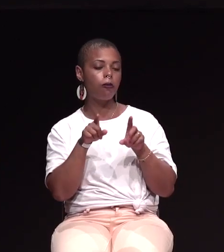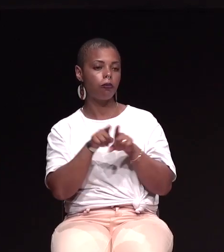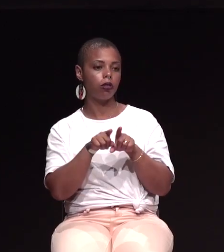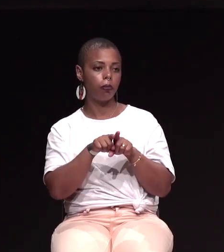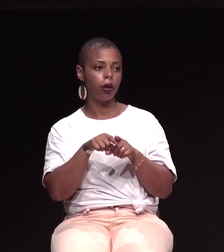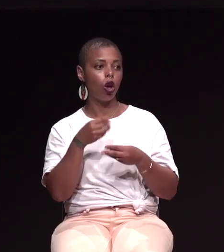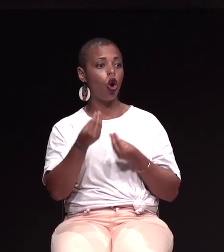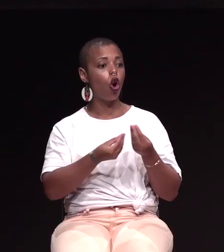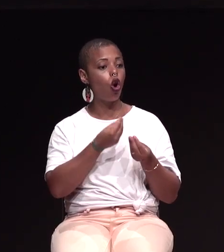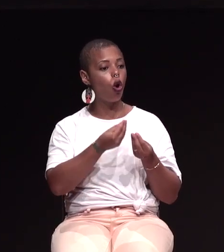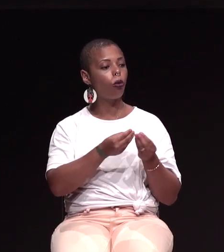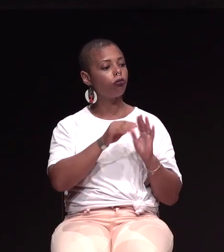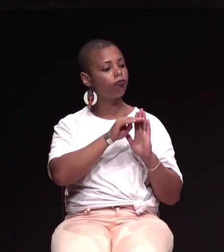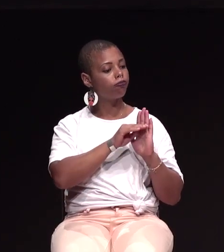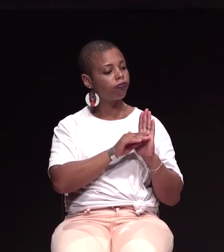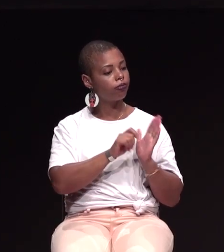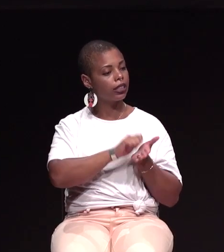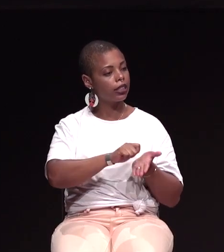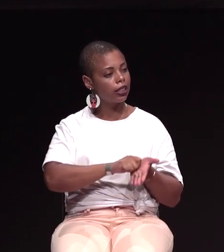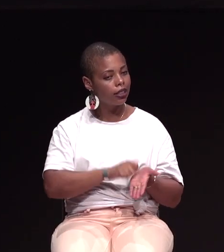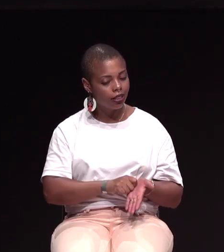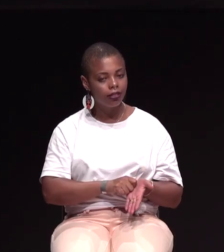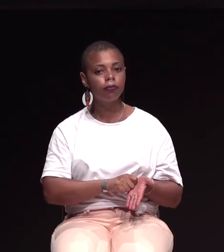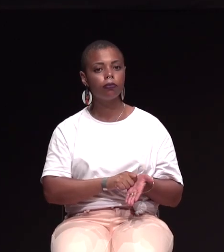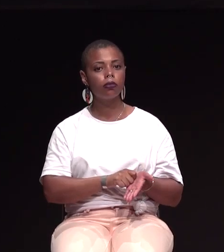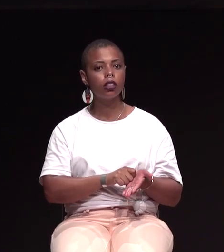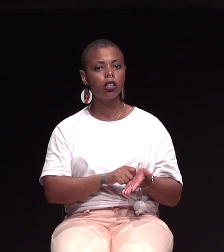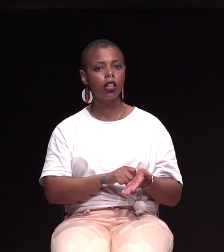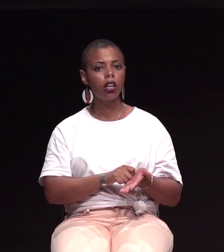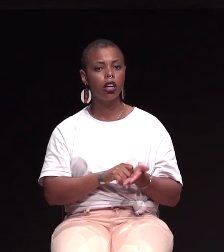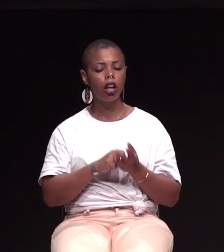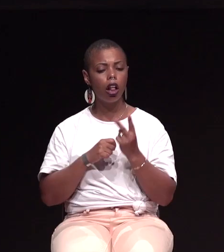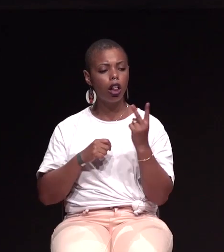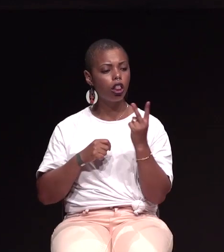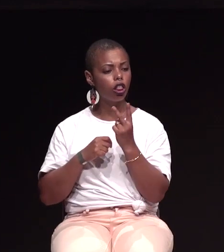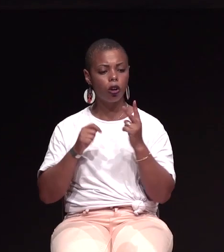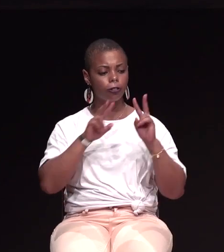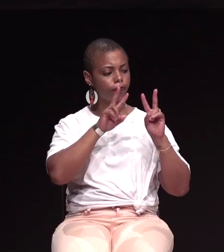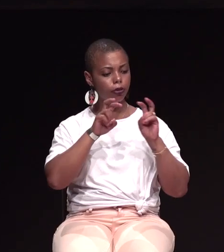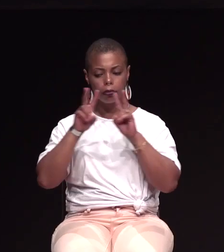Os dois temas, eles esbarram muito